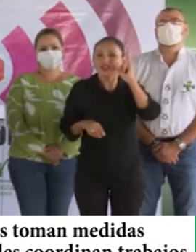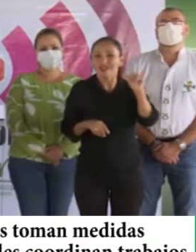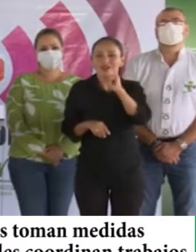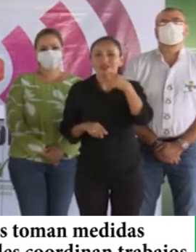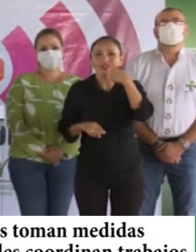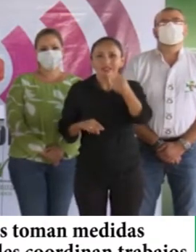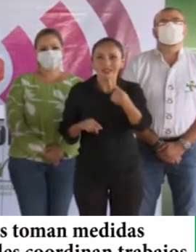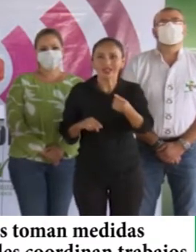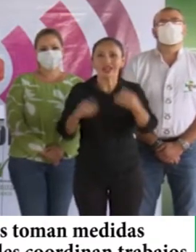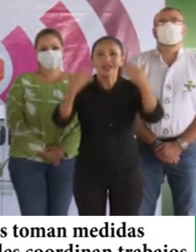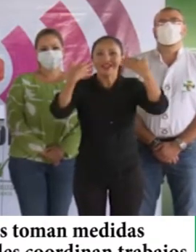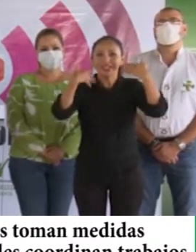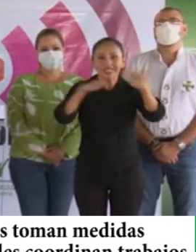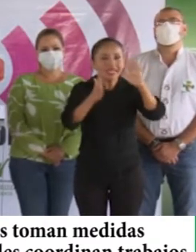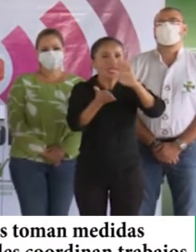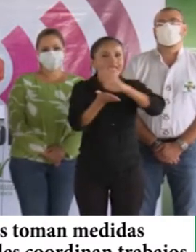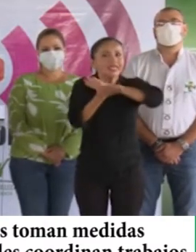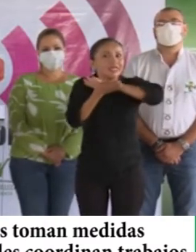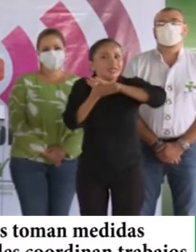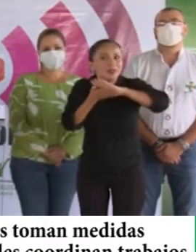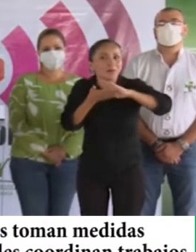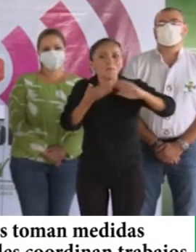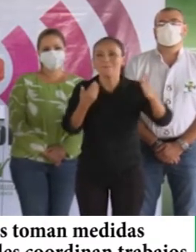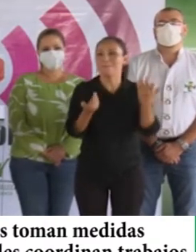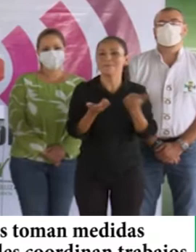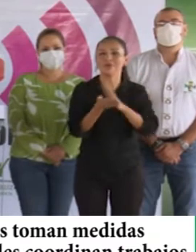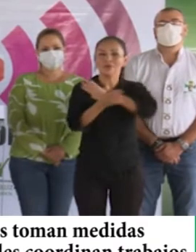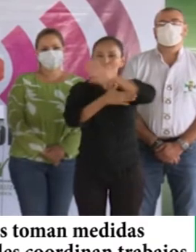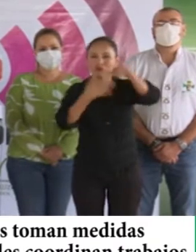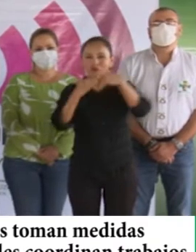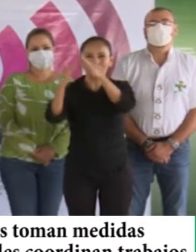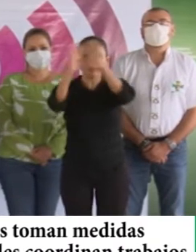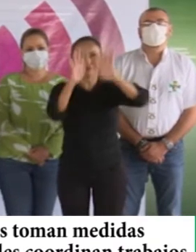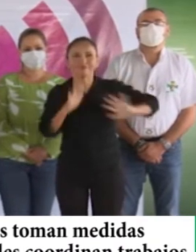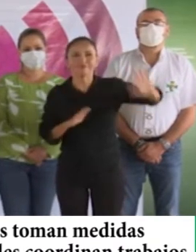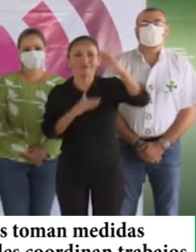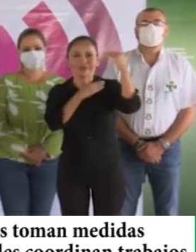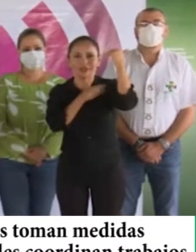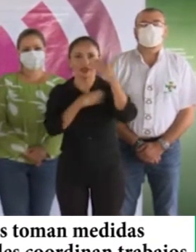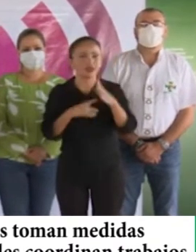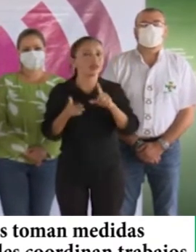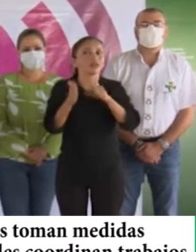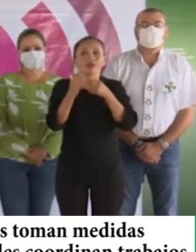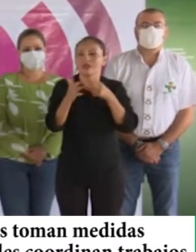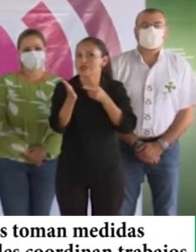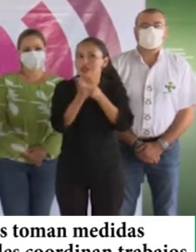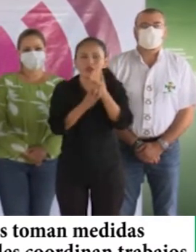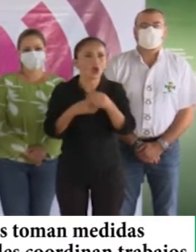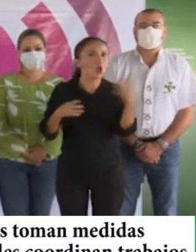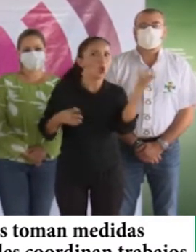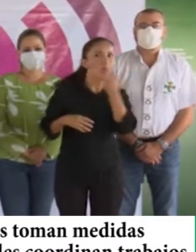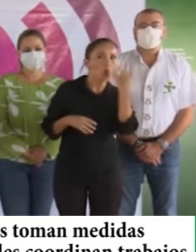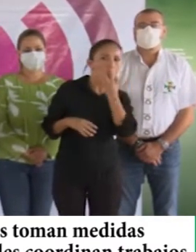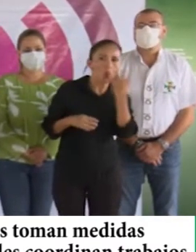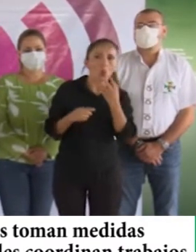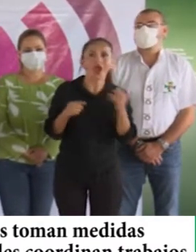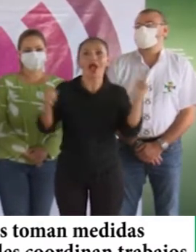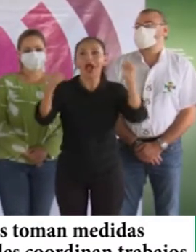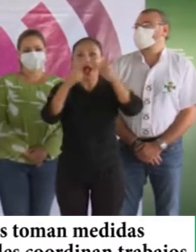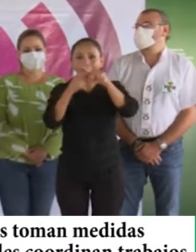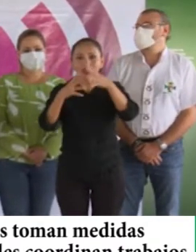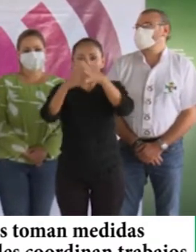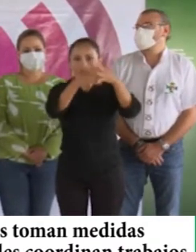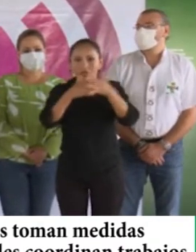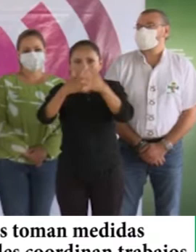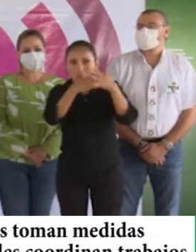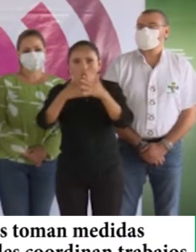la batalla de la desinfección, que ha sido de tanto impacto que hasta en medios de Estados Unidos de